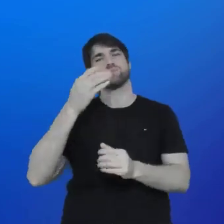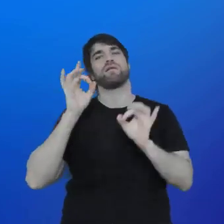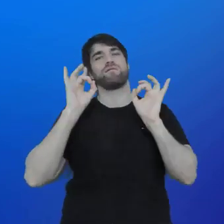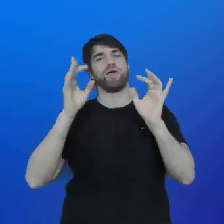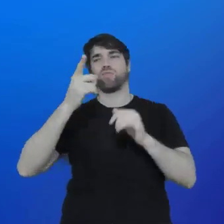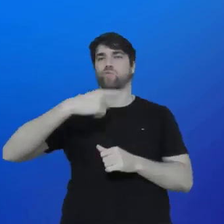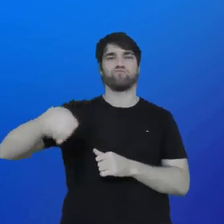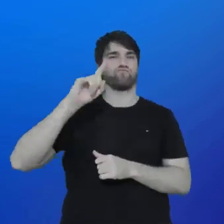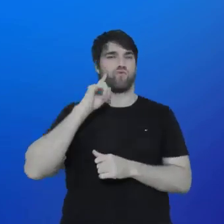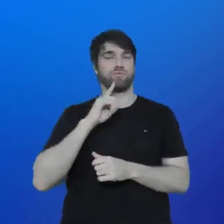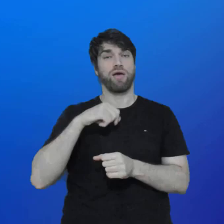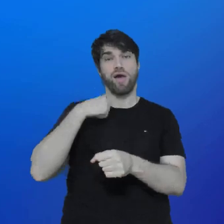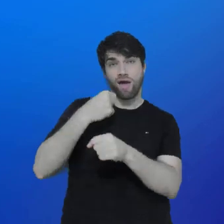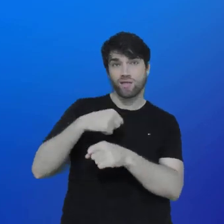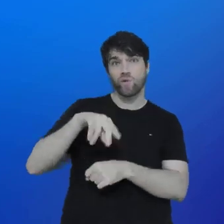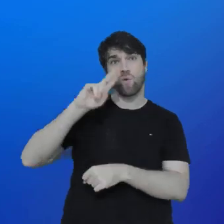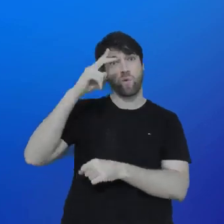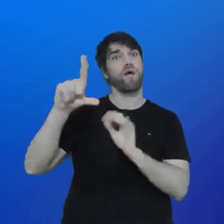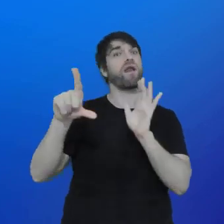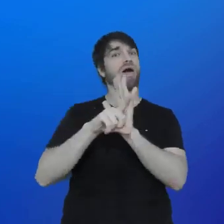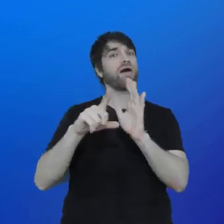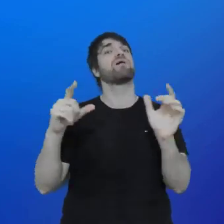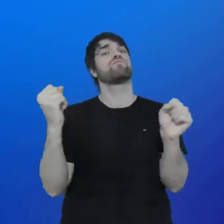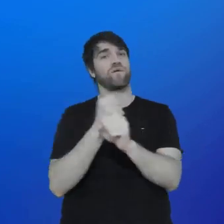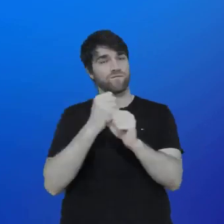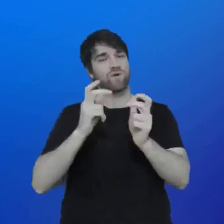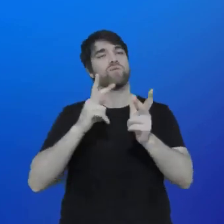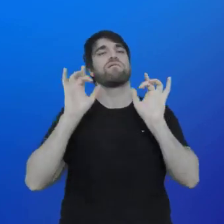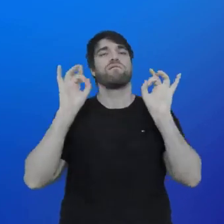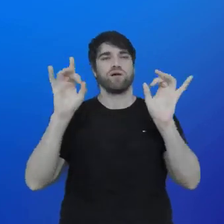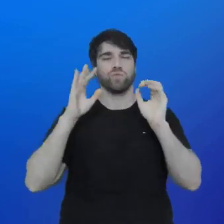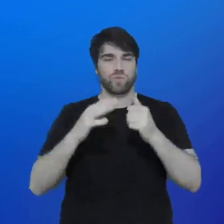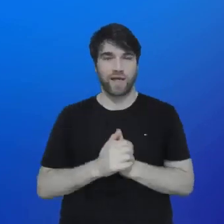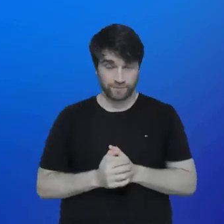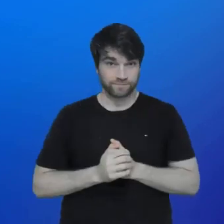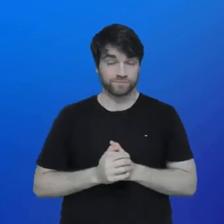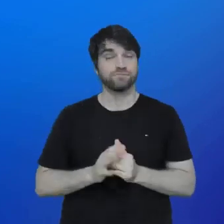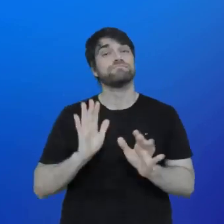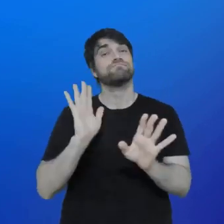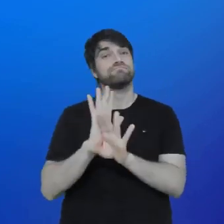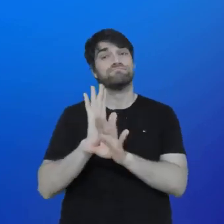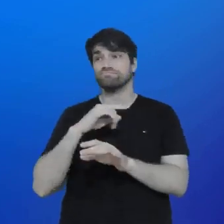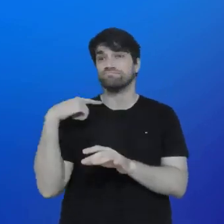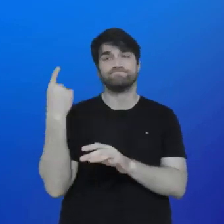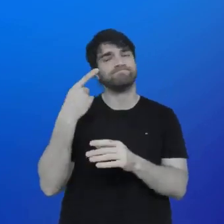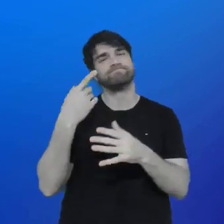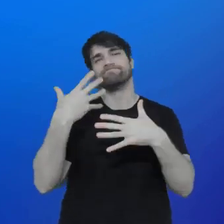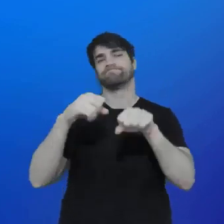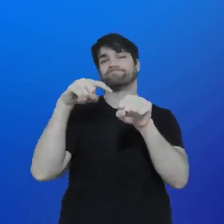personas sordas. Incluso en Uruguay existe una ley donde también se reconoce a la lengua de señas como la lengua